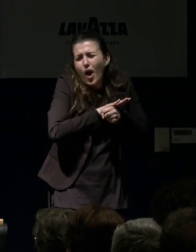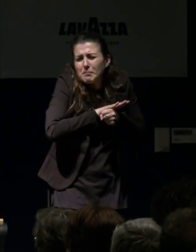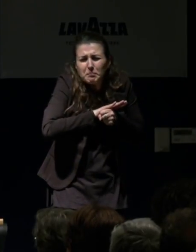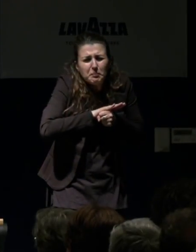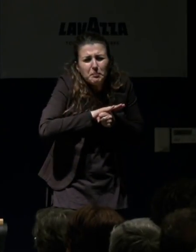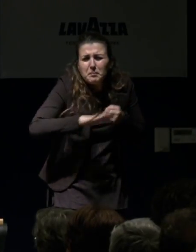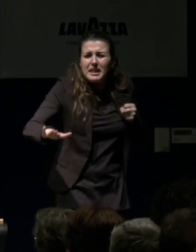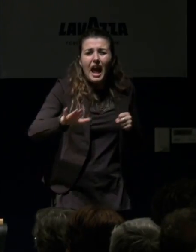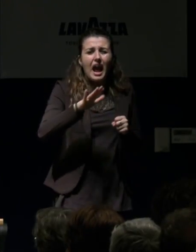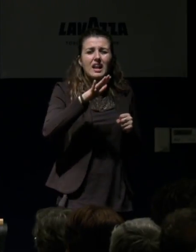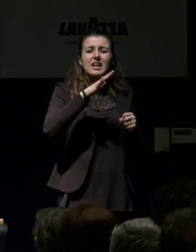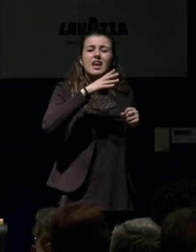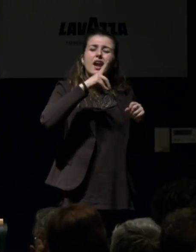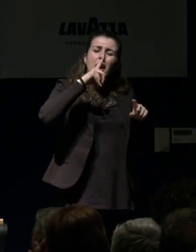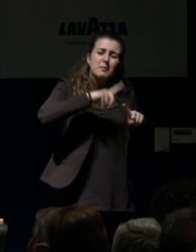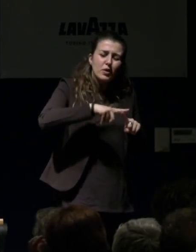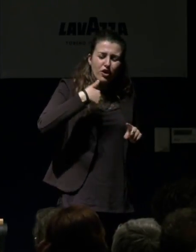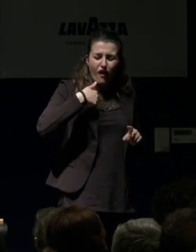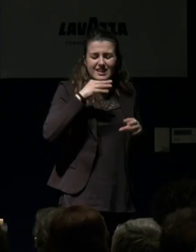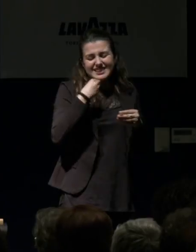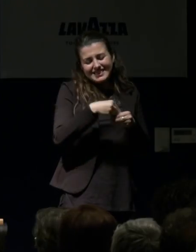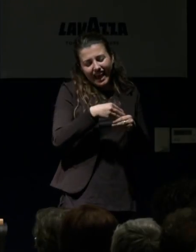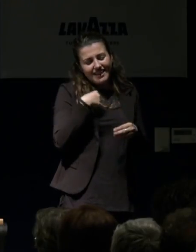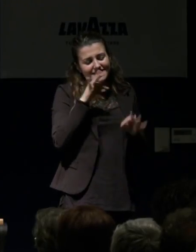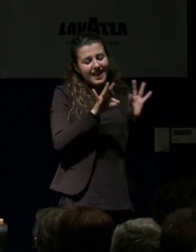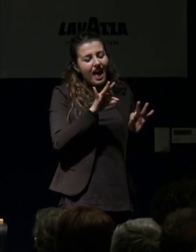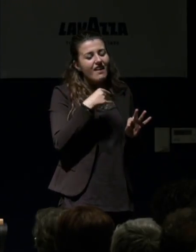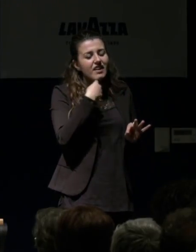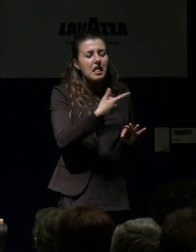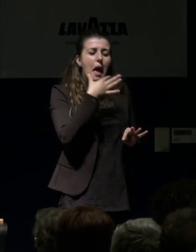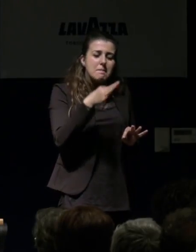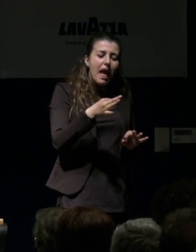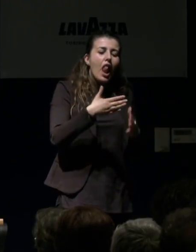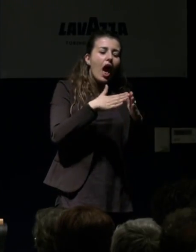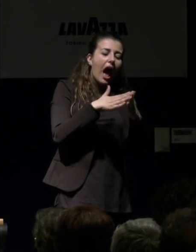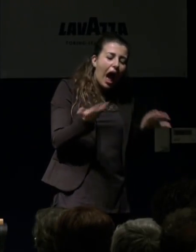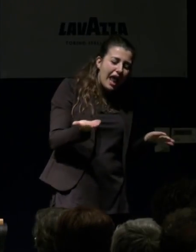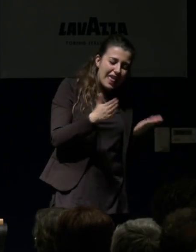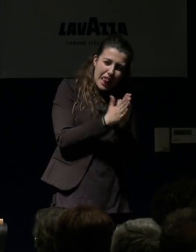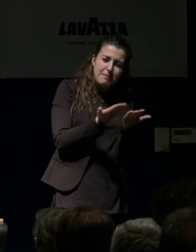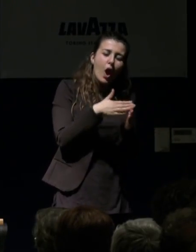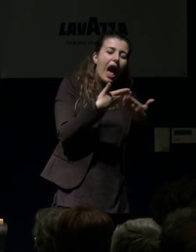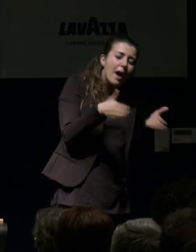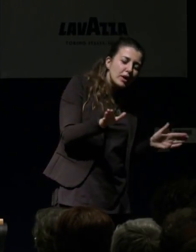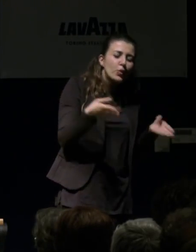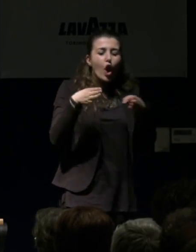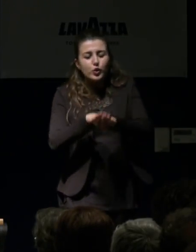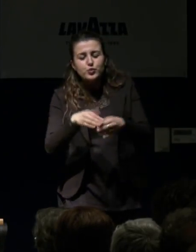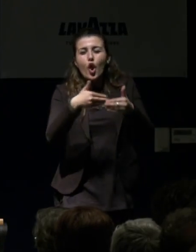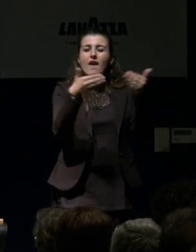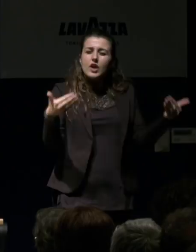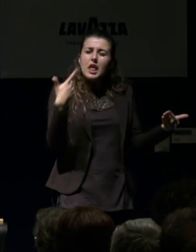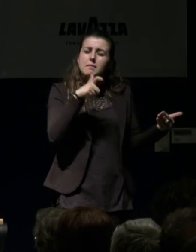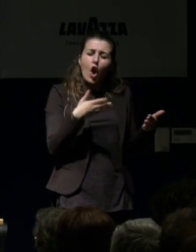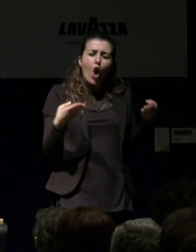questi attimi e scherzando pool e una volta gli commentare la bellezza della scrittura della chiusura della frontiera che ha una chiusura